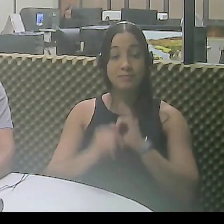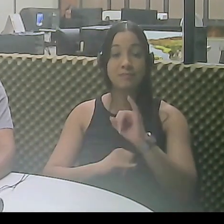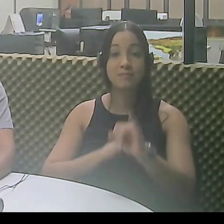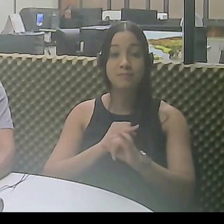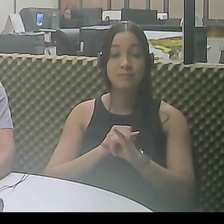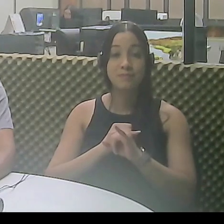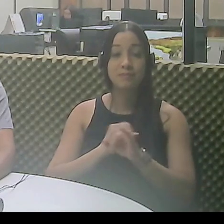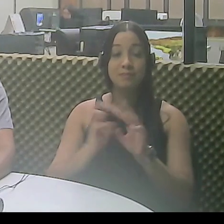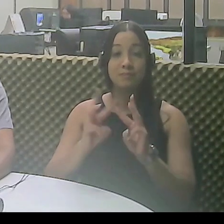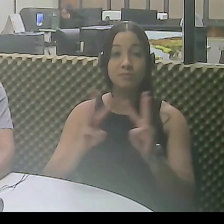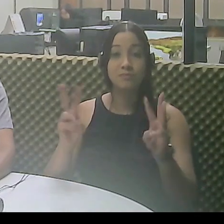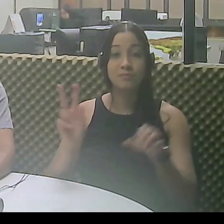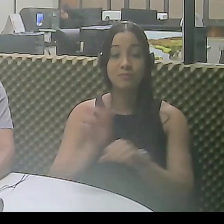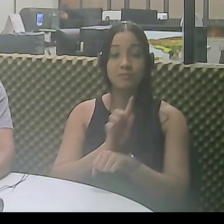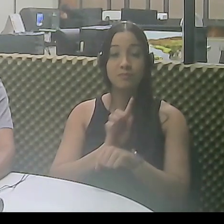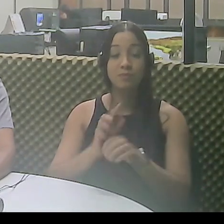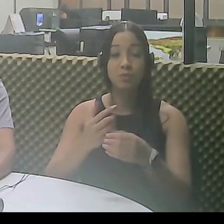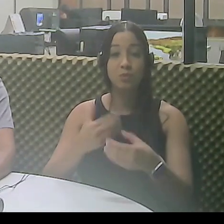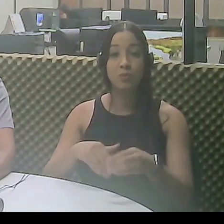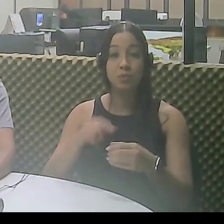internet na página